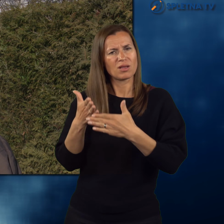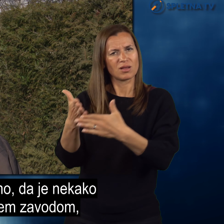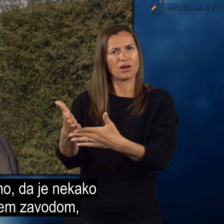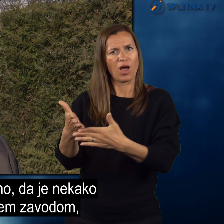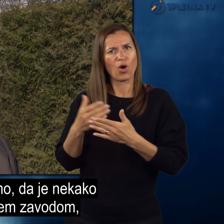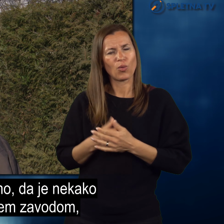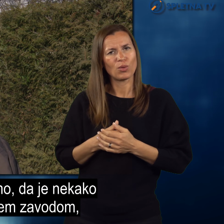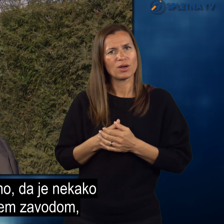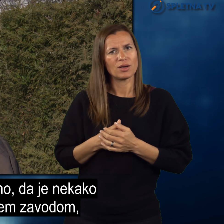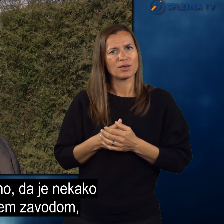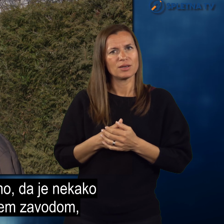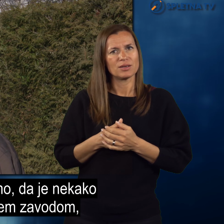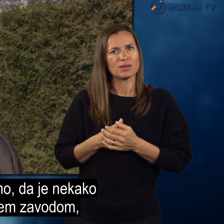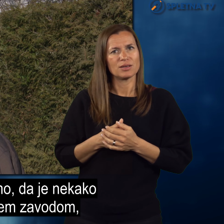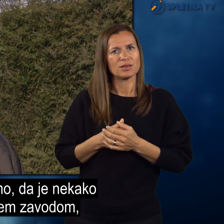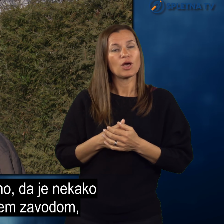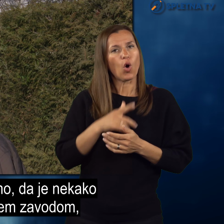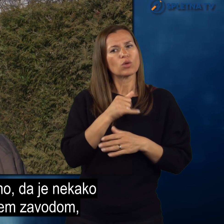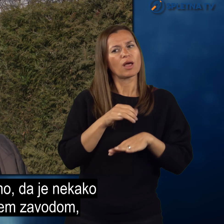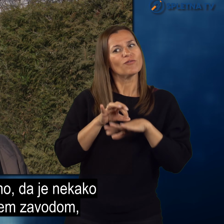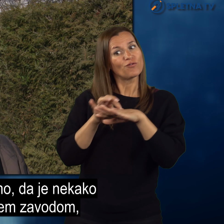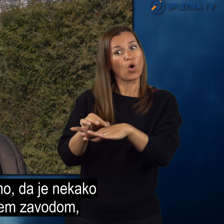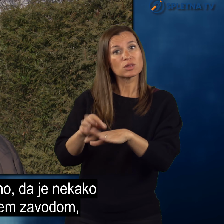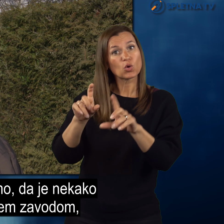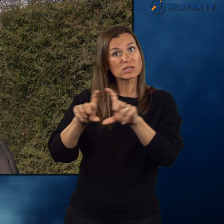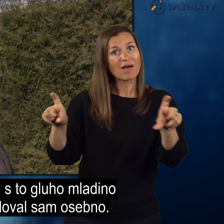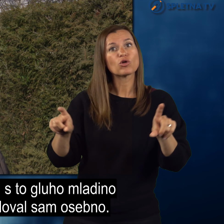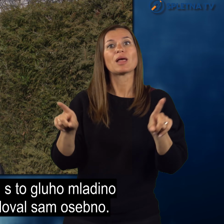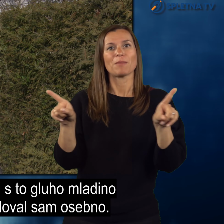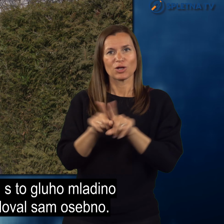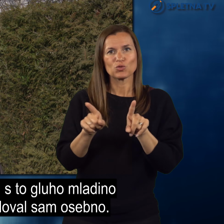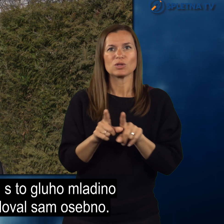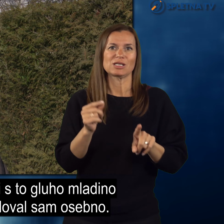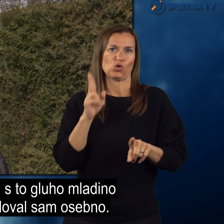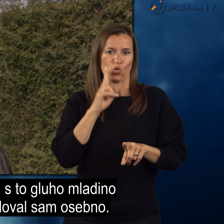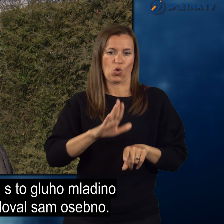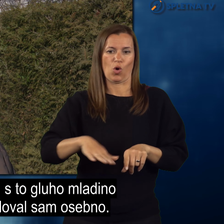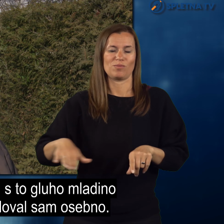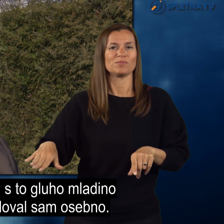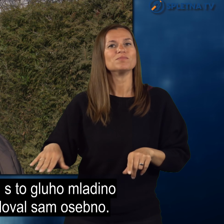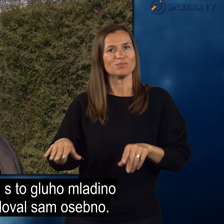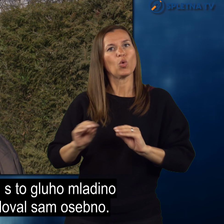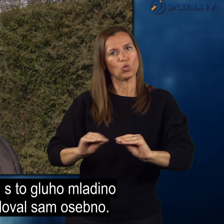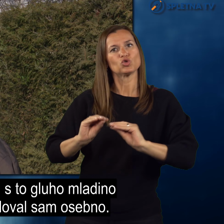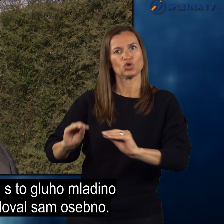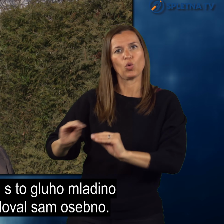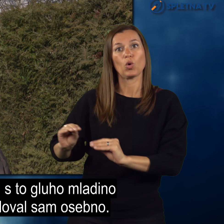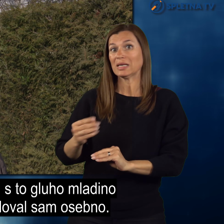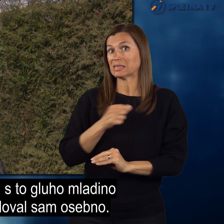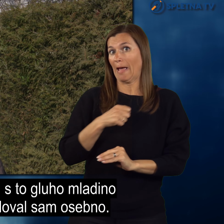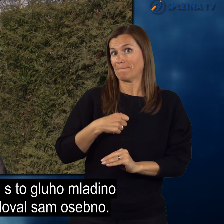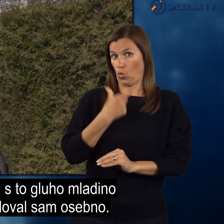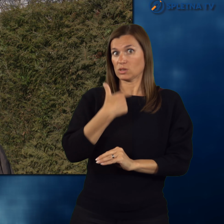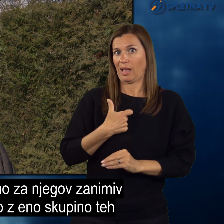In da je ne samo, da je nekako upravljal s tem zavodom, ampak je v resnici s to gluho mladino tudi učiteljsko deloval